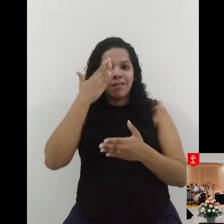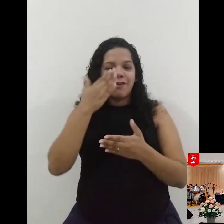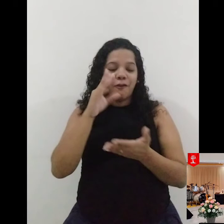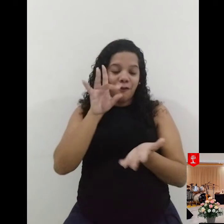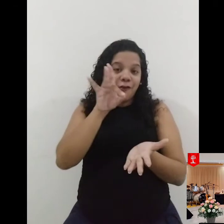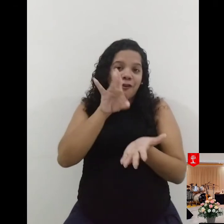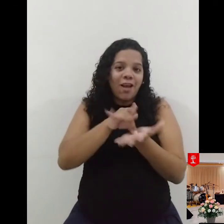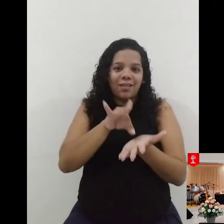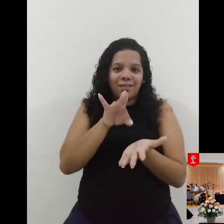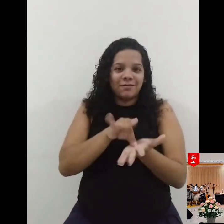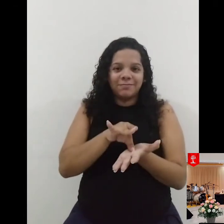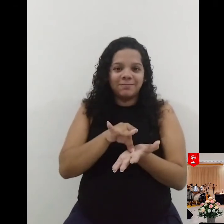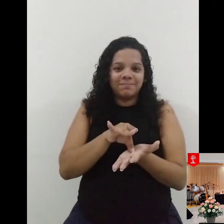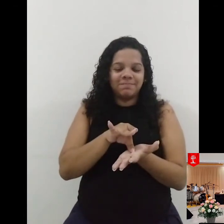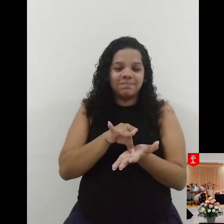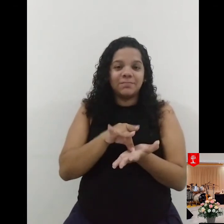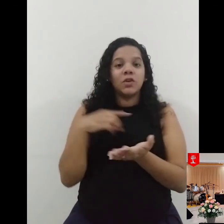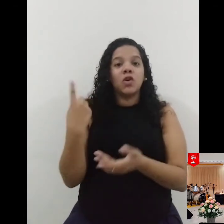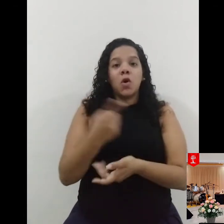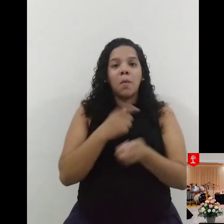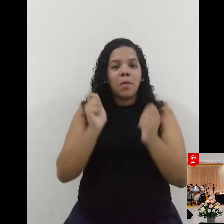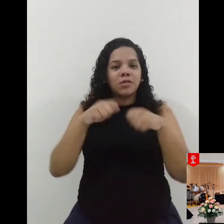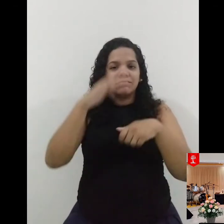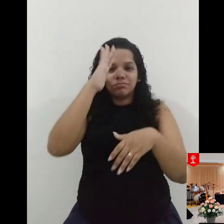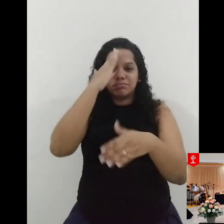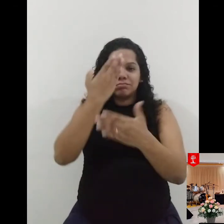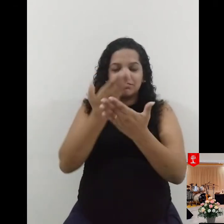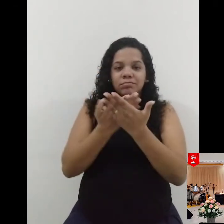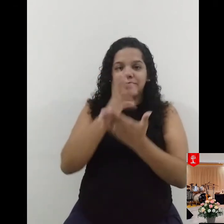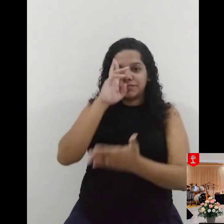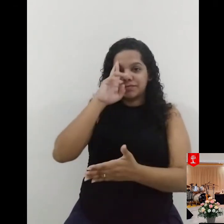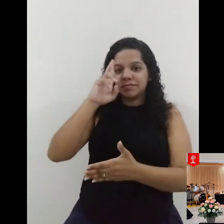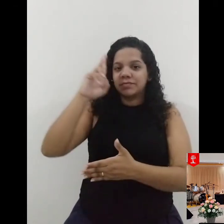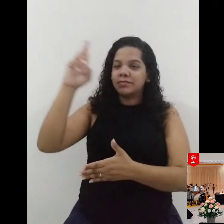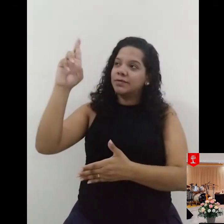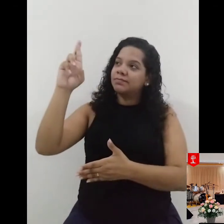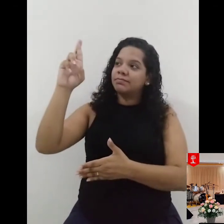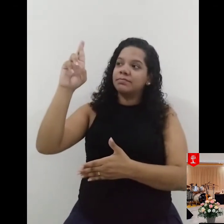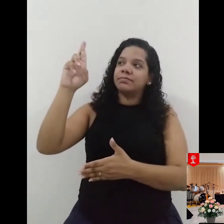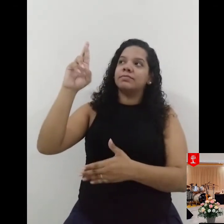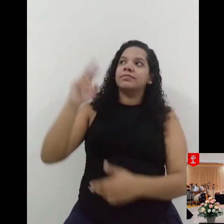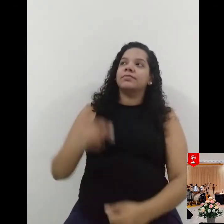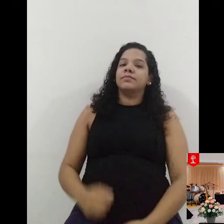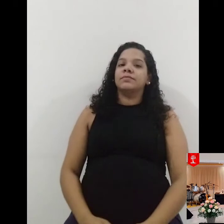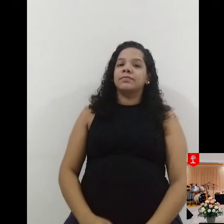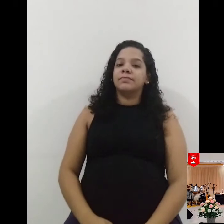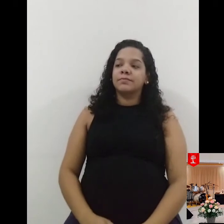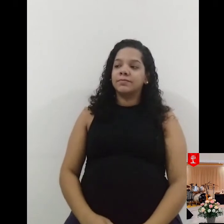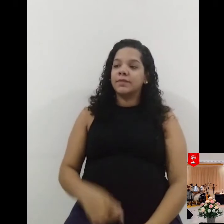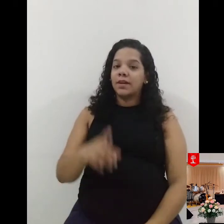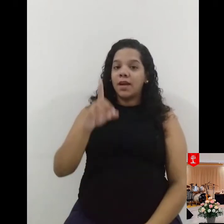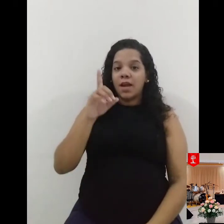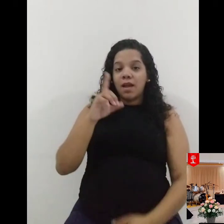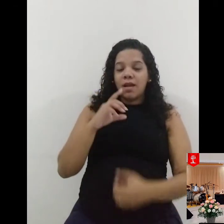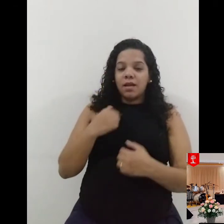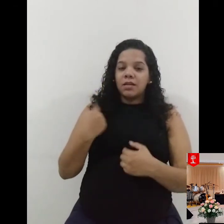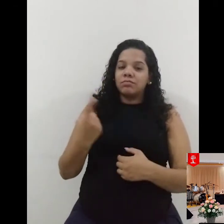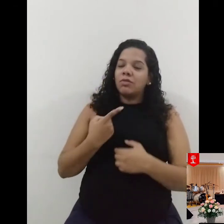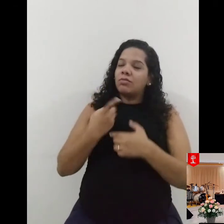palavra nessa ocasião com base no Evangelho de Lucas. Queria que você abrisse aí, você que está na sua